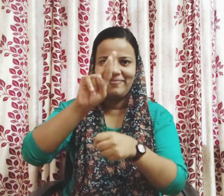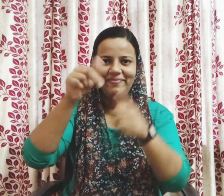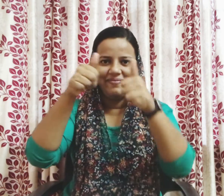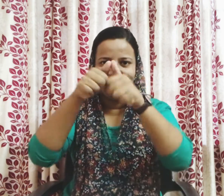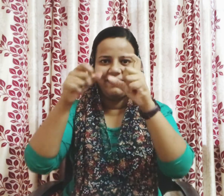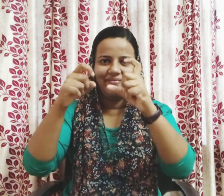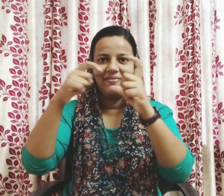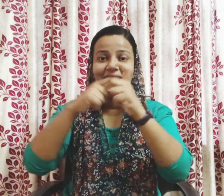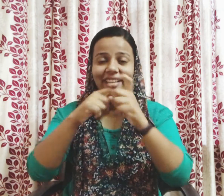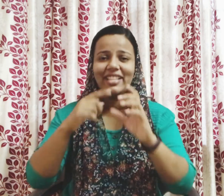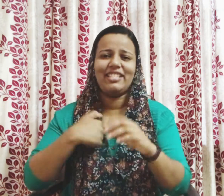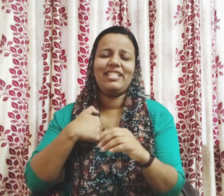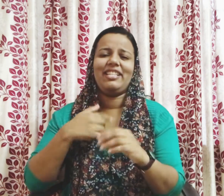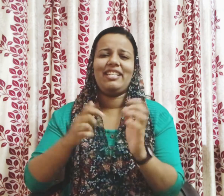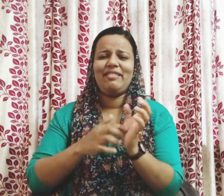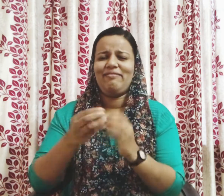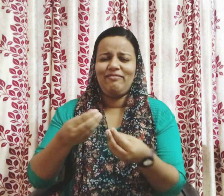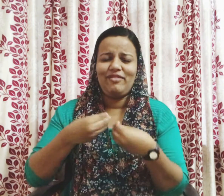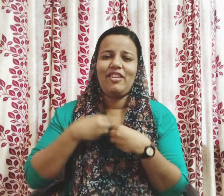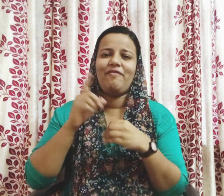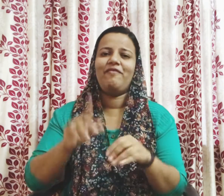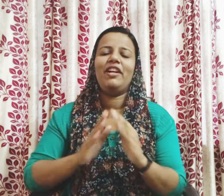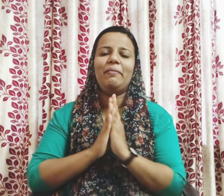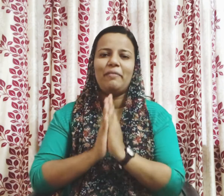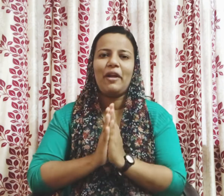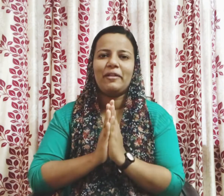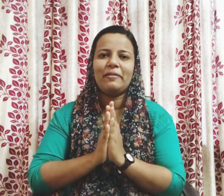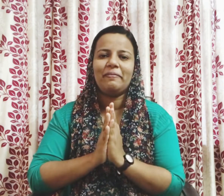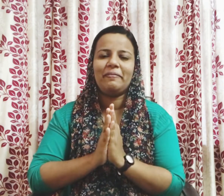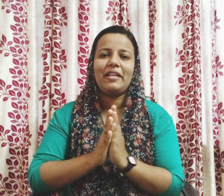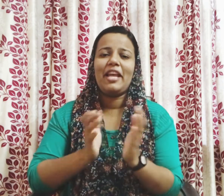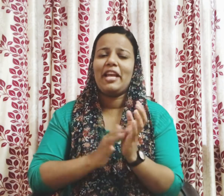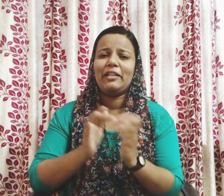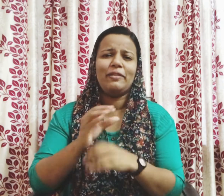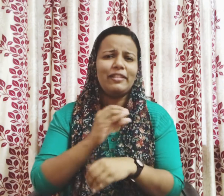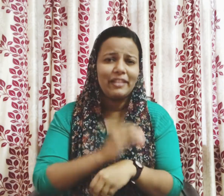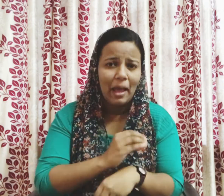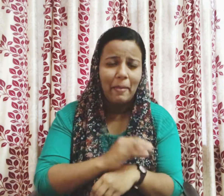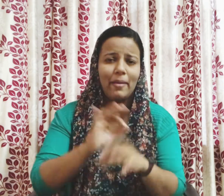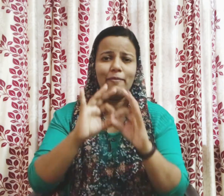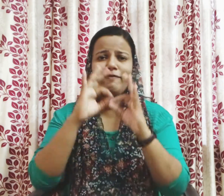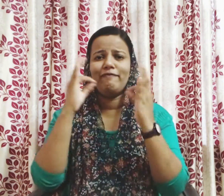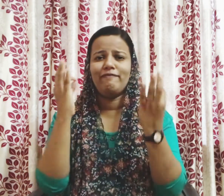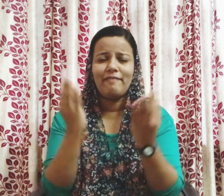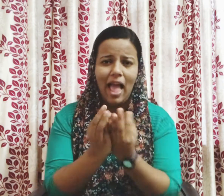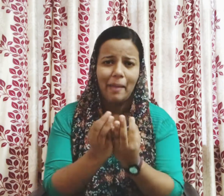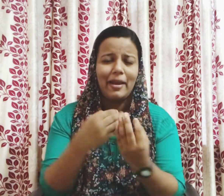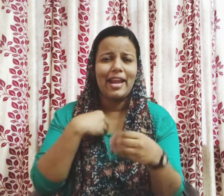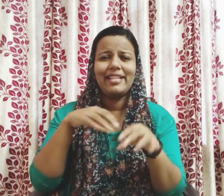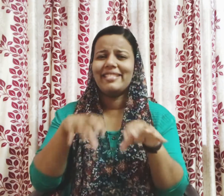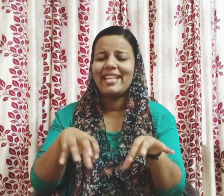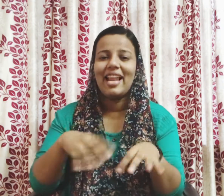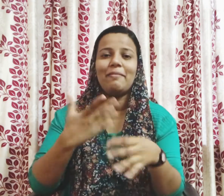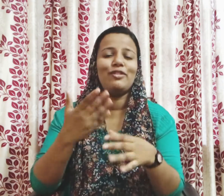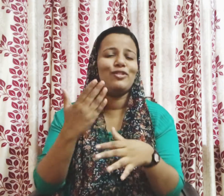എനിക്ക് തരണം. അപ്പോൾ അങ്ങേക്കും ദൈവസഭയ്ക്കും എൻ്റെ കുടുംബത്തിനും ദേശത്തിനും ഞാൻ ജോലി